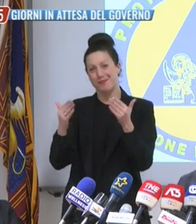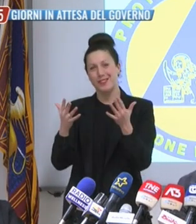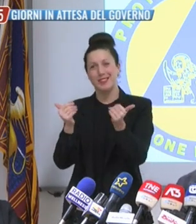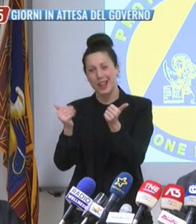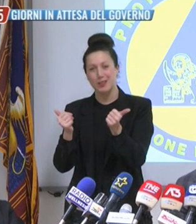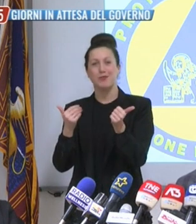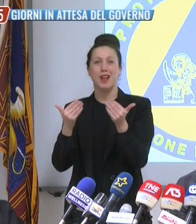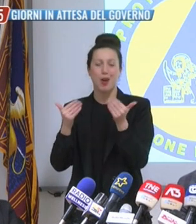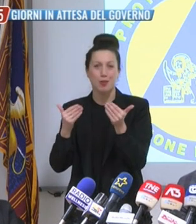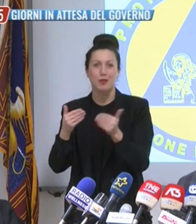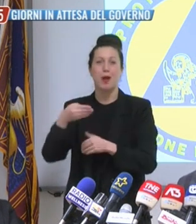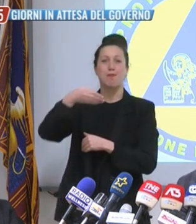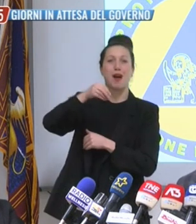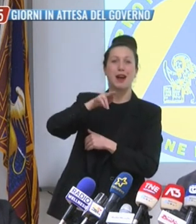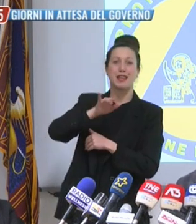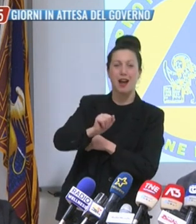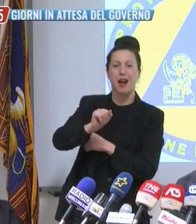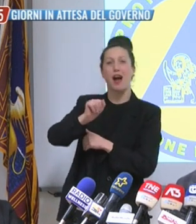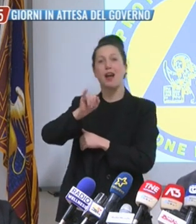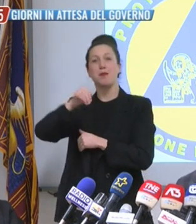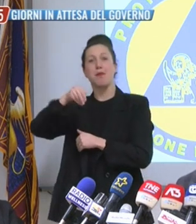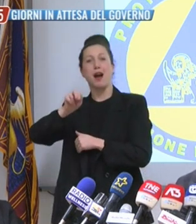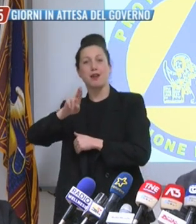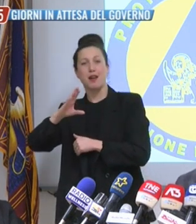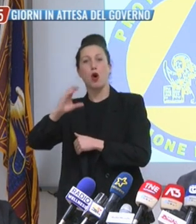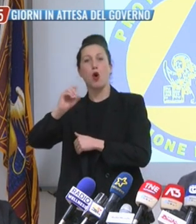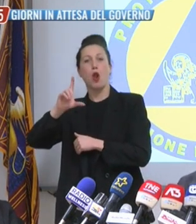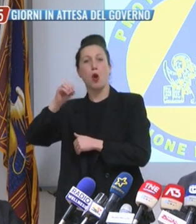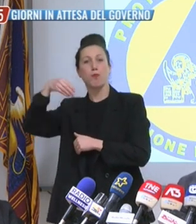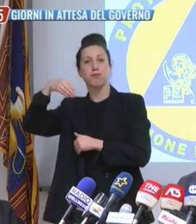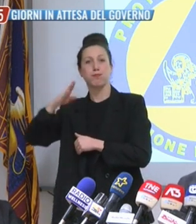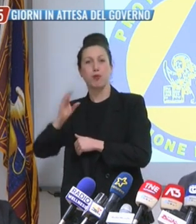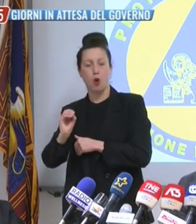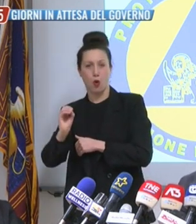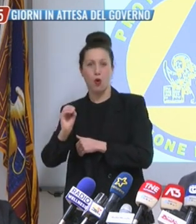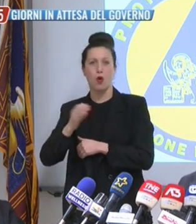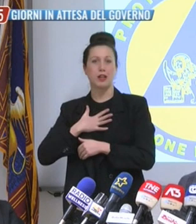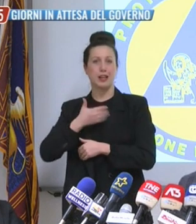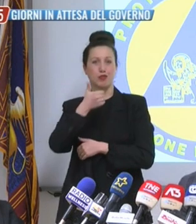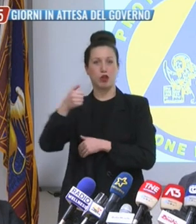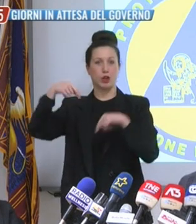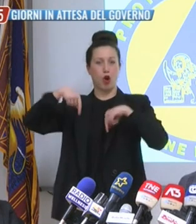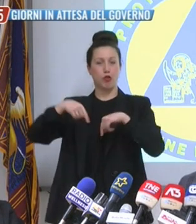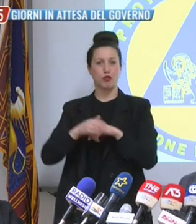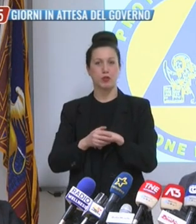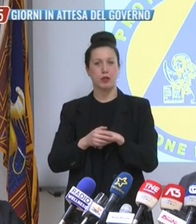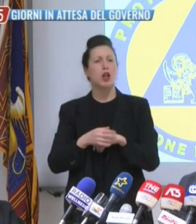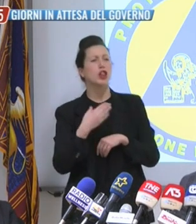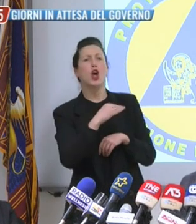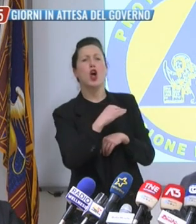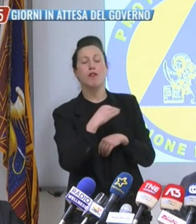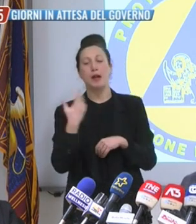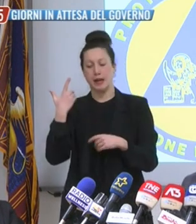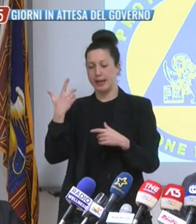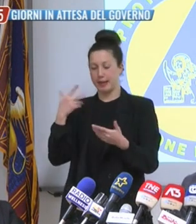Maria Aymar Colombo, 100 anni oggi. E non mi sono segnato la località, però dopo ve lo diciamo,